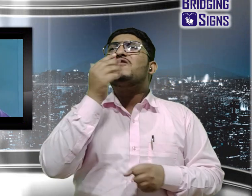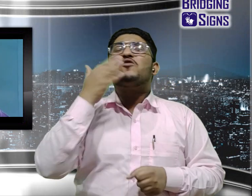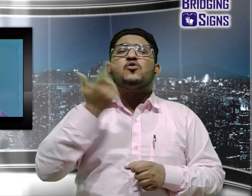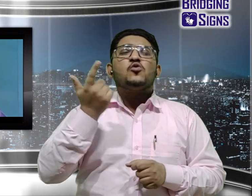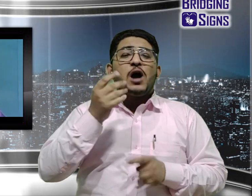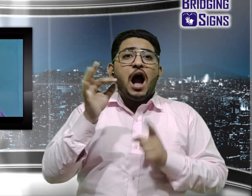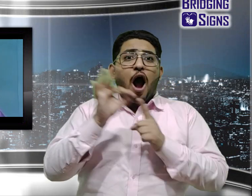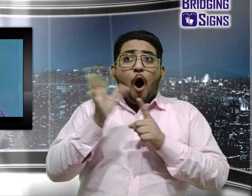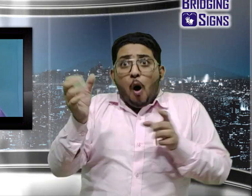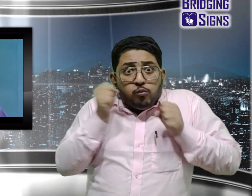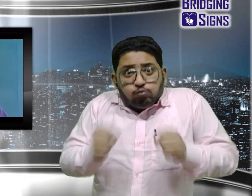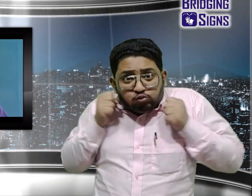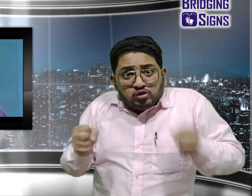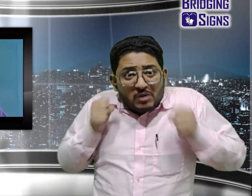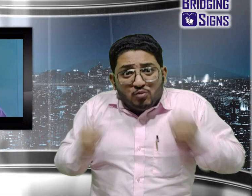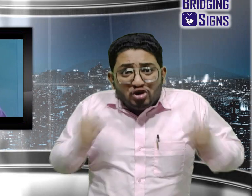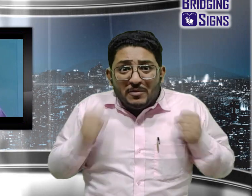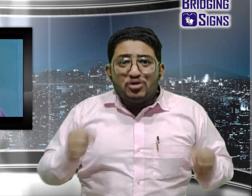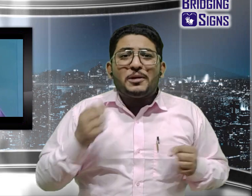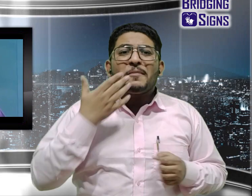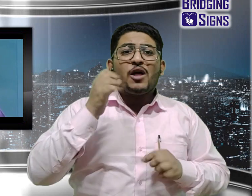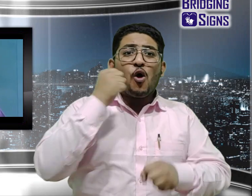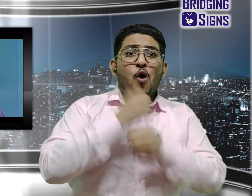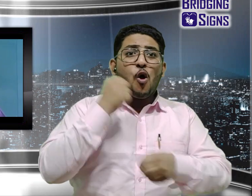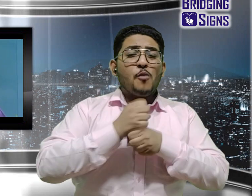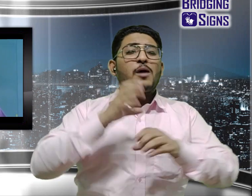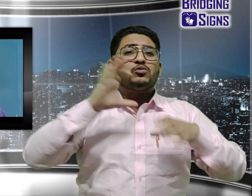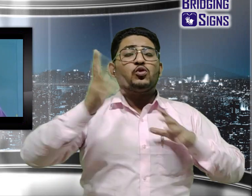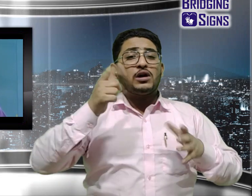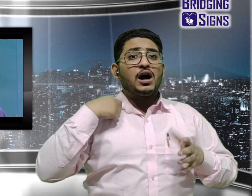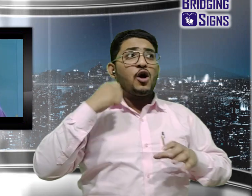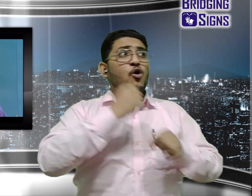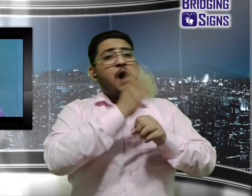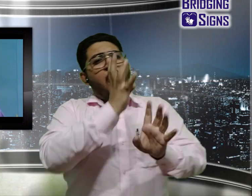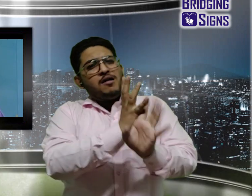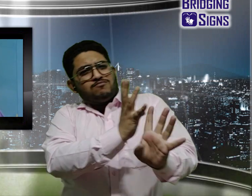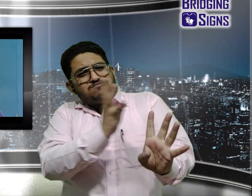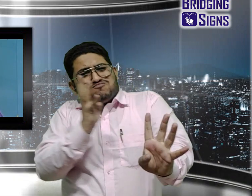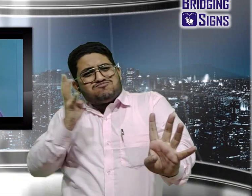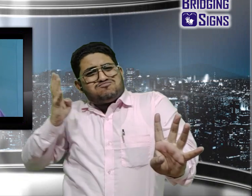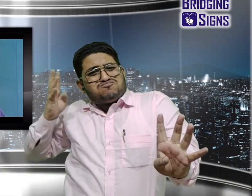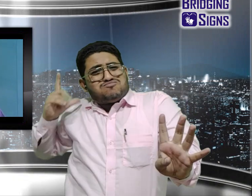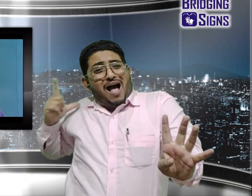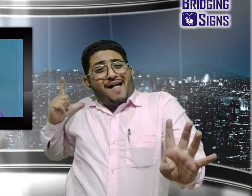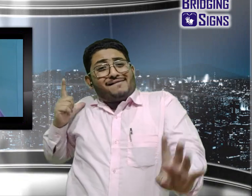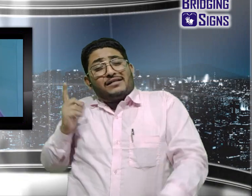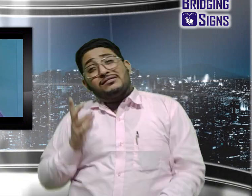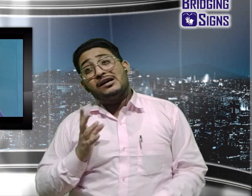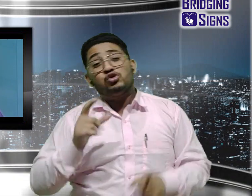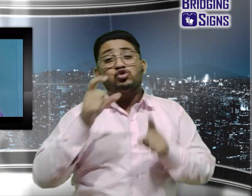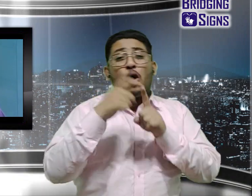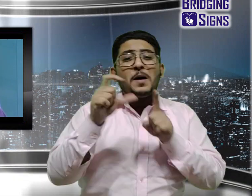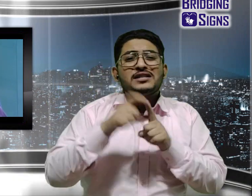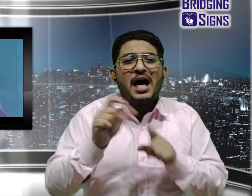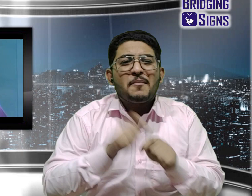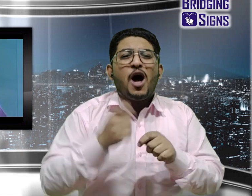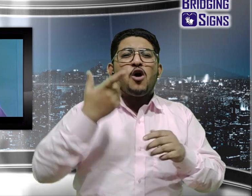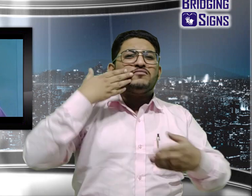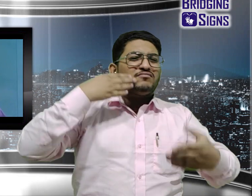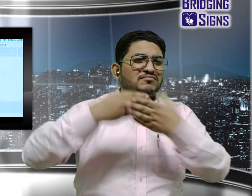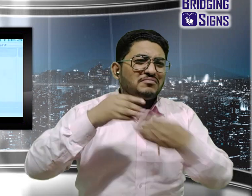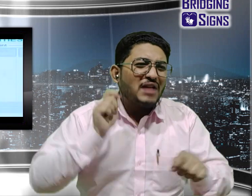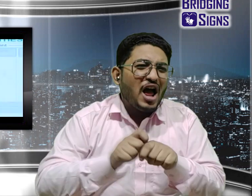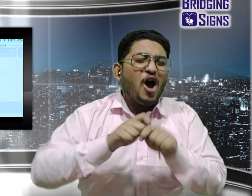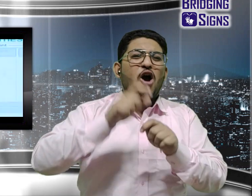पाकिस्तानियों के लिए इतना मुश्किल है गवर्नमेंट सर्विसेज के साथ डील करना। आज क्यों हमें लाइनों में खड़ा होना पड़ता है? आपको डोमिसाइल करवाना है, आपको लैंड